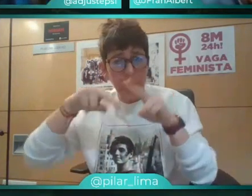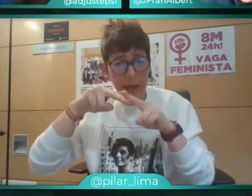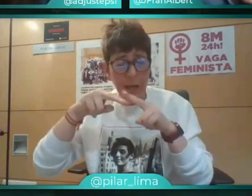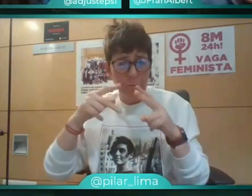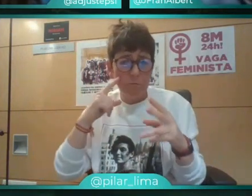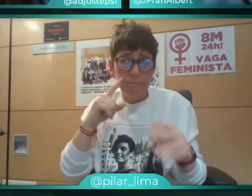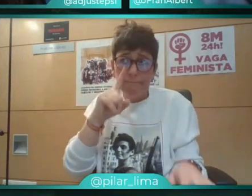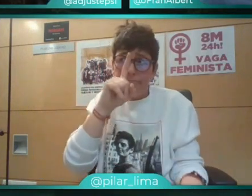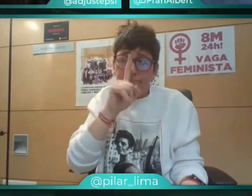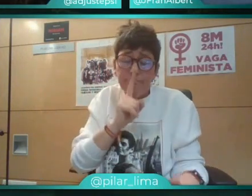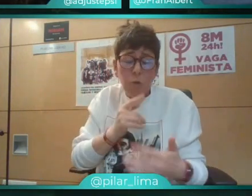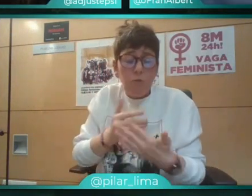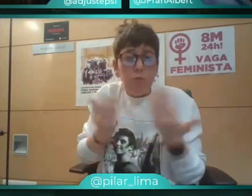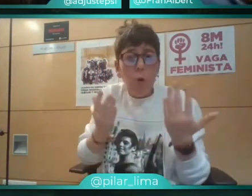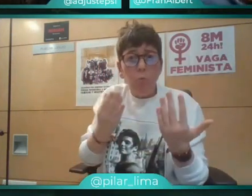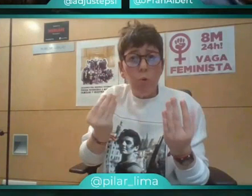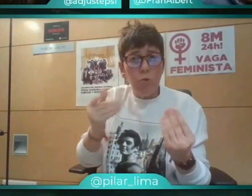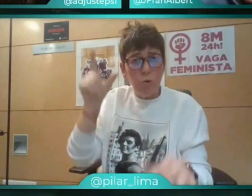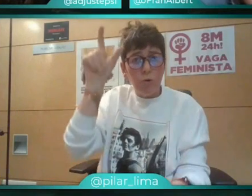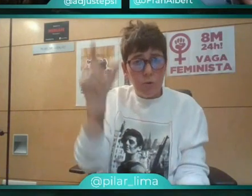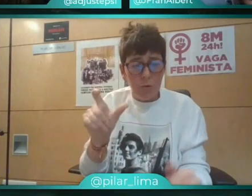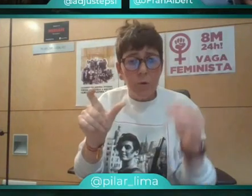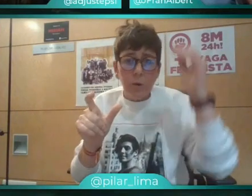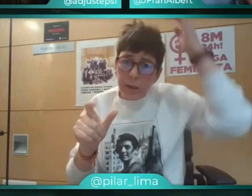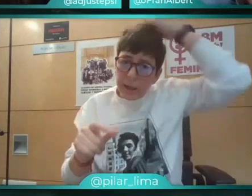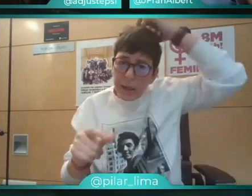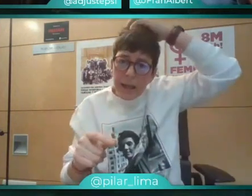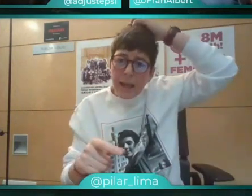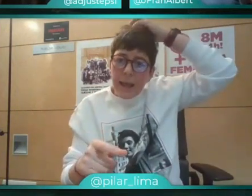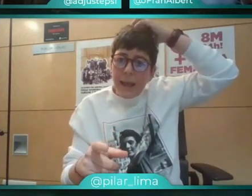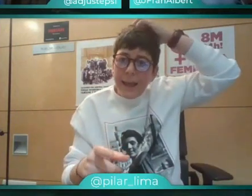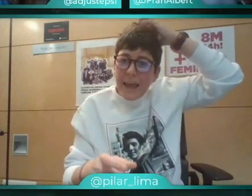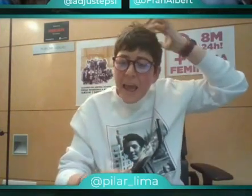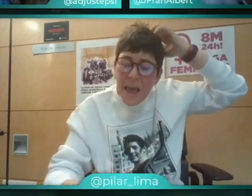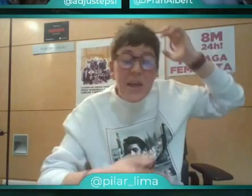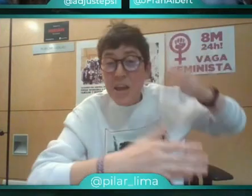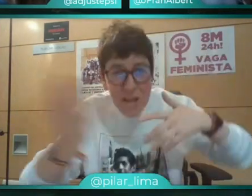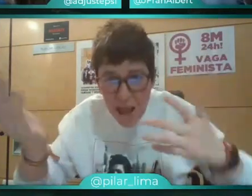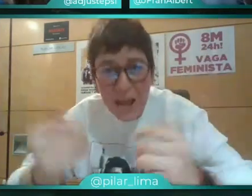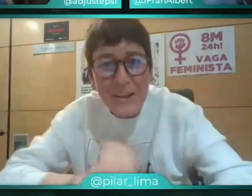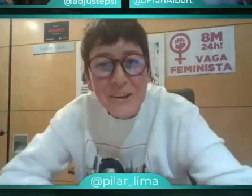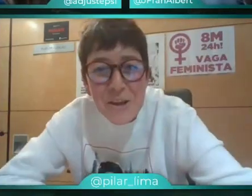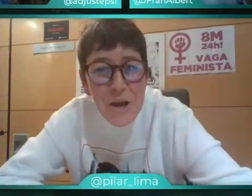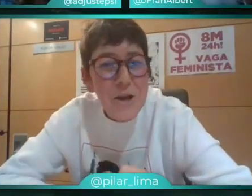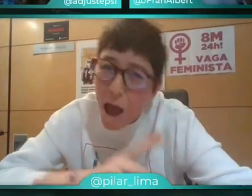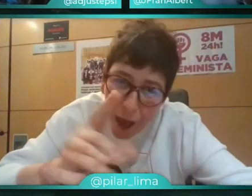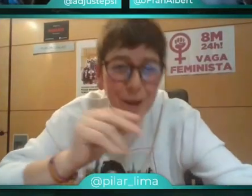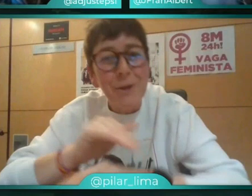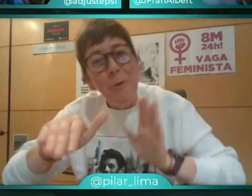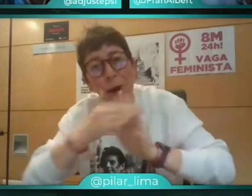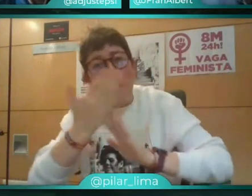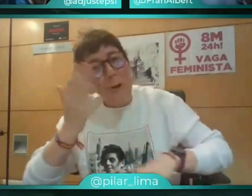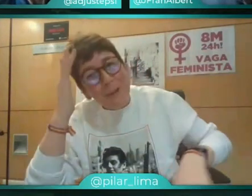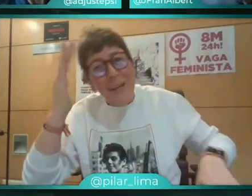ahí brutal nuestro candidato a la generalitat valenciana es un perfil en el que yo confío mucho mucho Y bueno ya